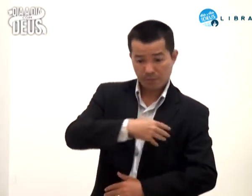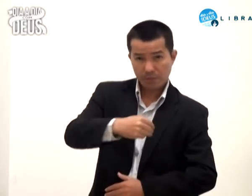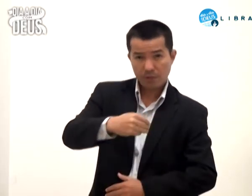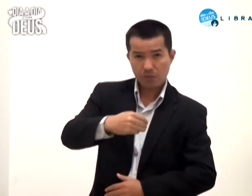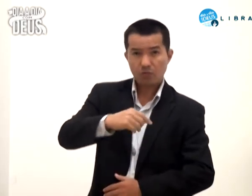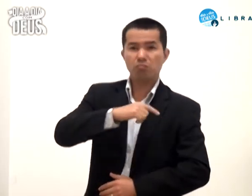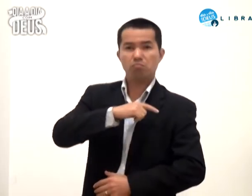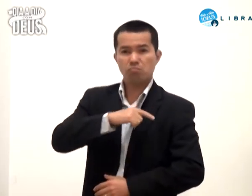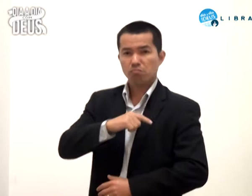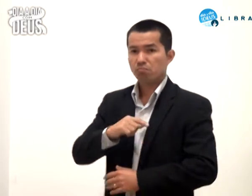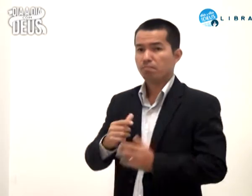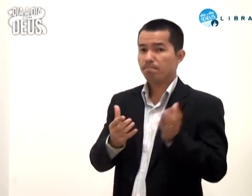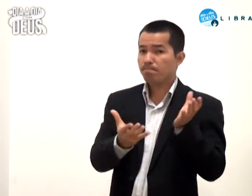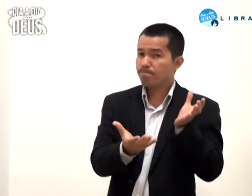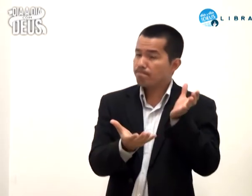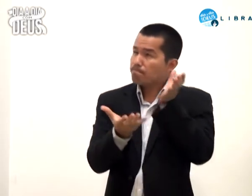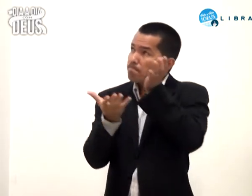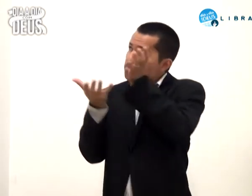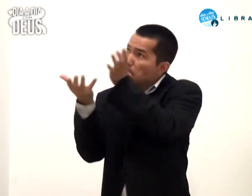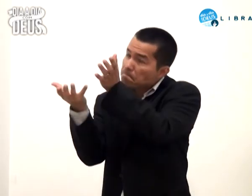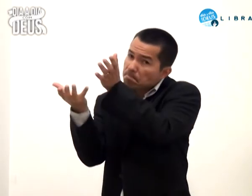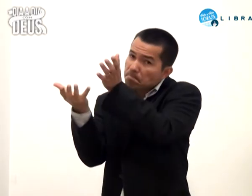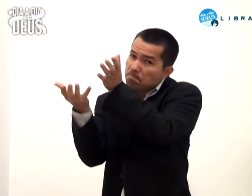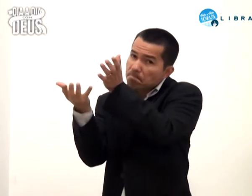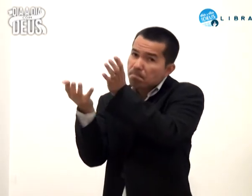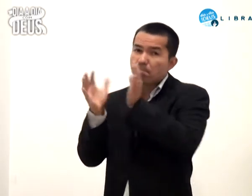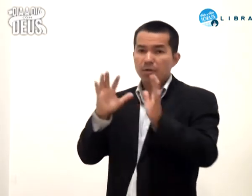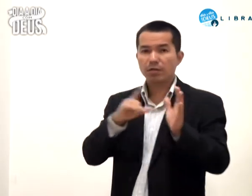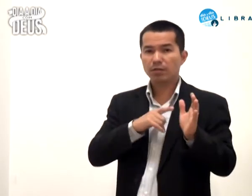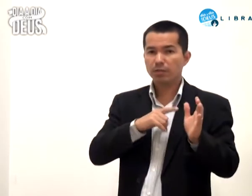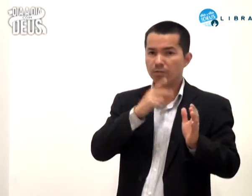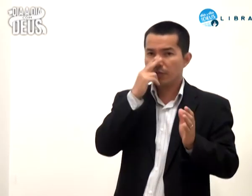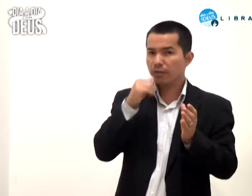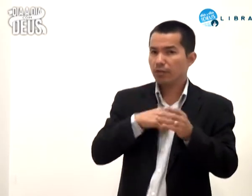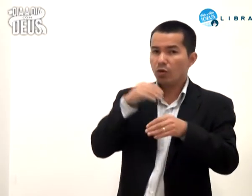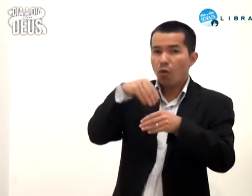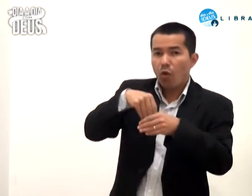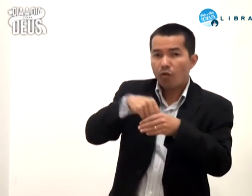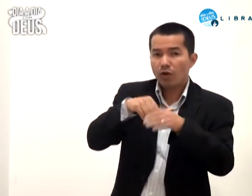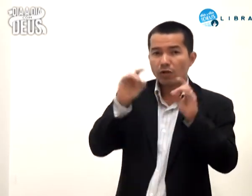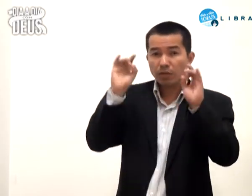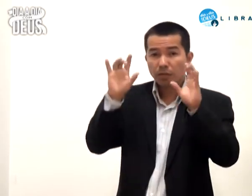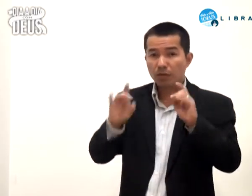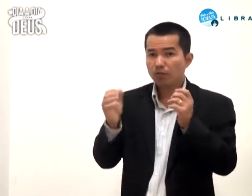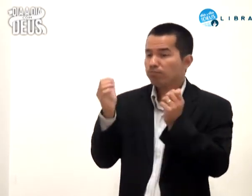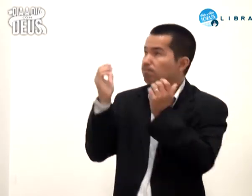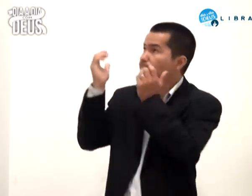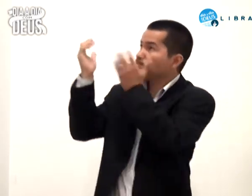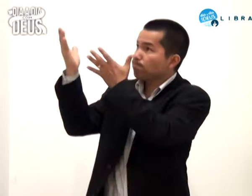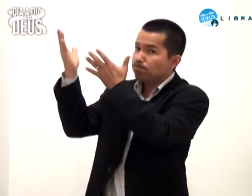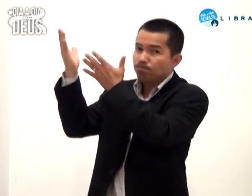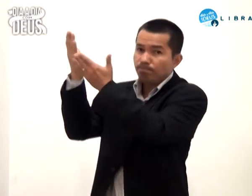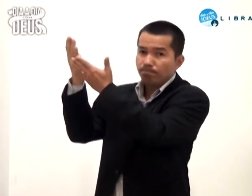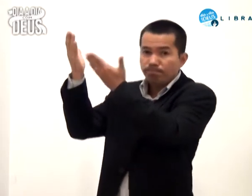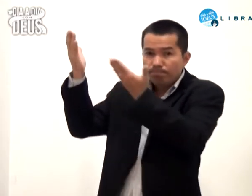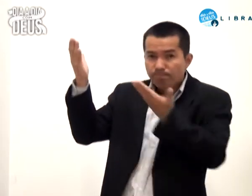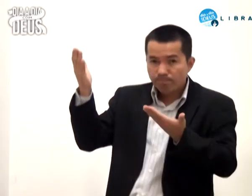de remissão, para poder educar esse filho, na sua casa. E aí esse filho